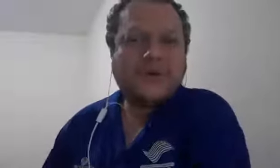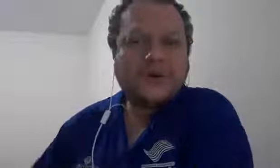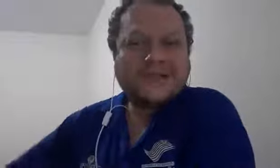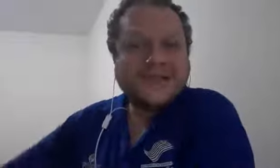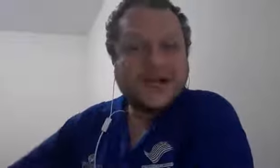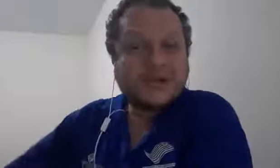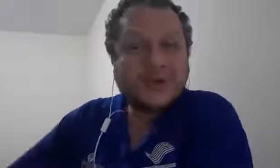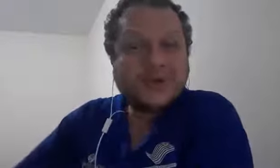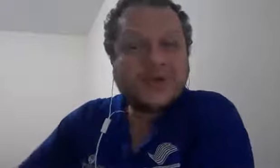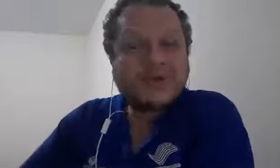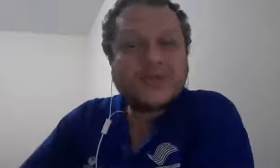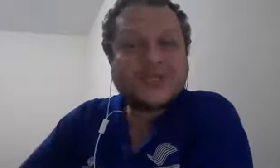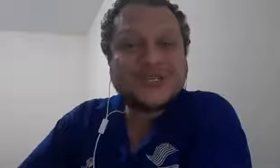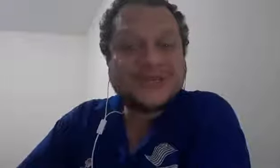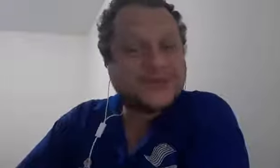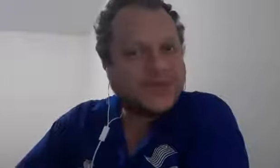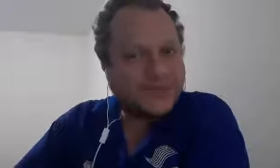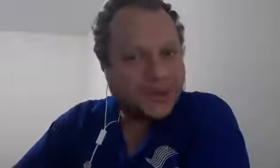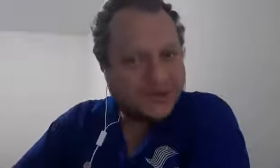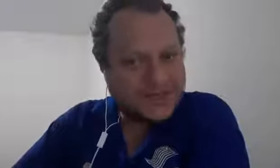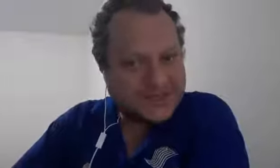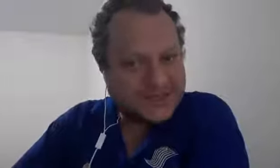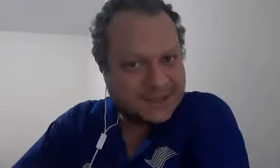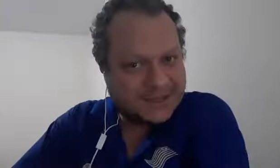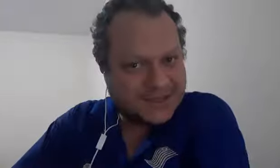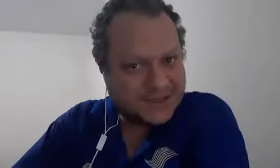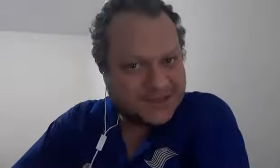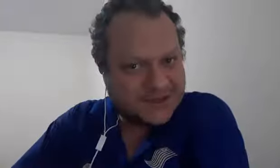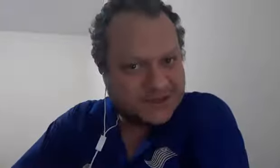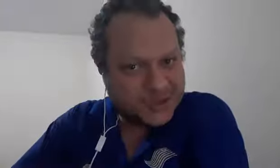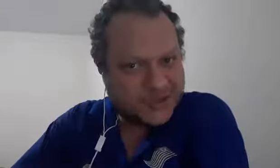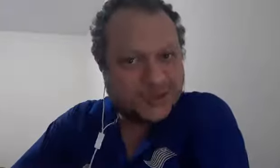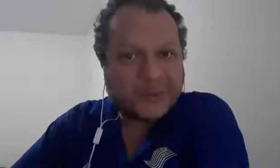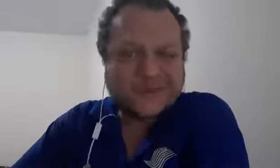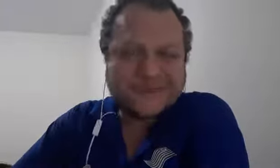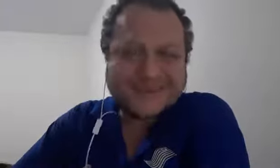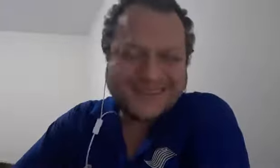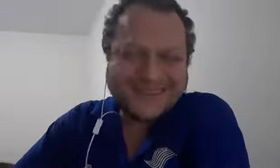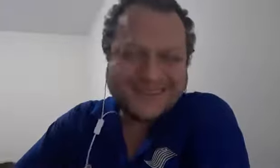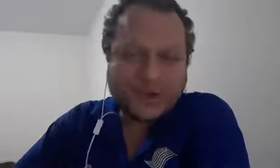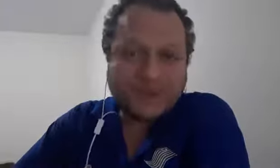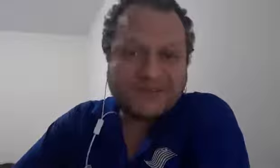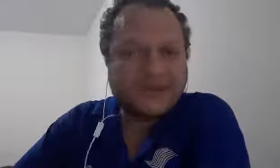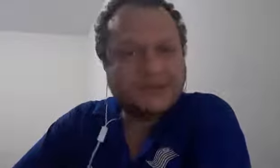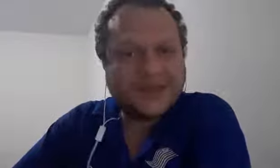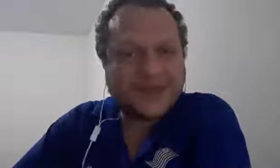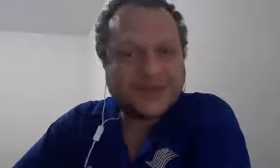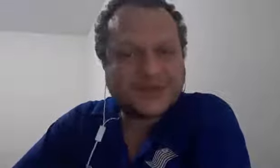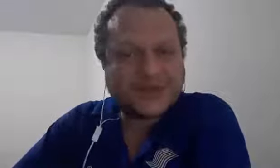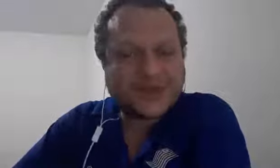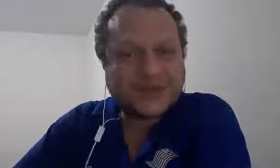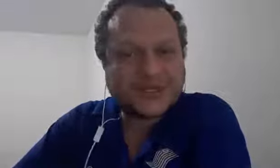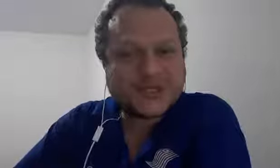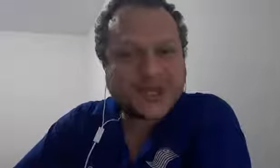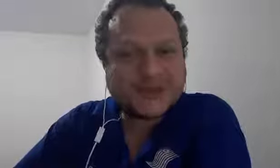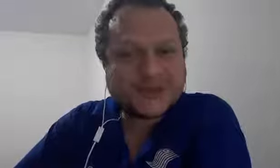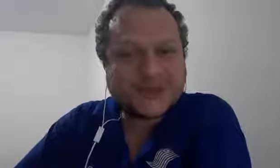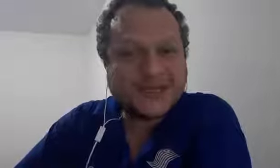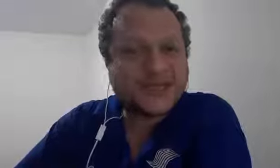Boa tarde, boa noite, bom dia. Não sei que hora vocês estão vendo esse vídeo. Tudo bem com vocês? Meu nome é Fábio Pinheiro, eu sou educador de teatro e de